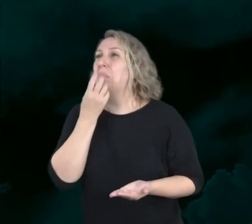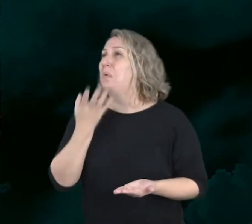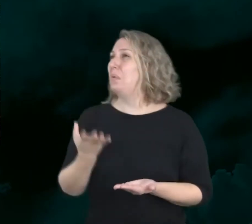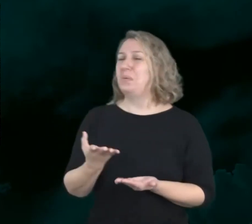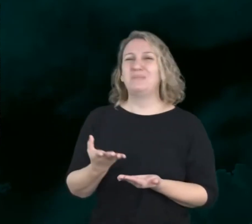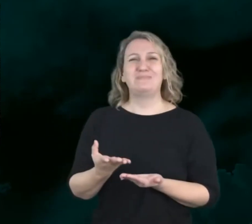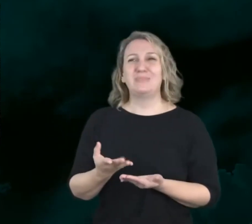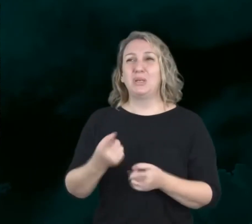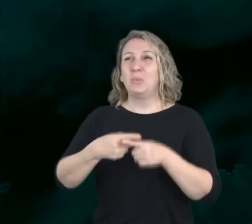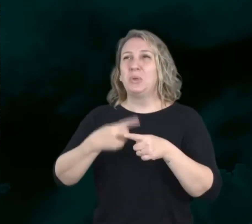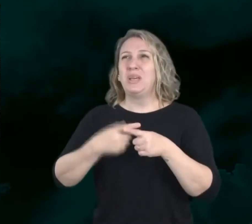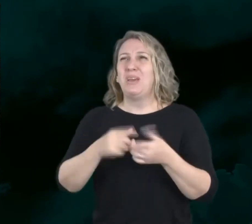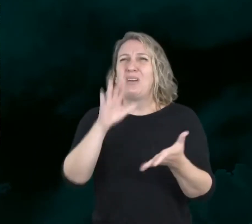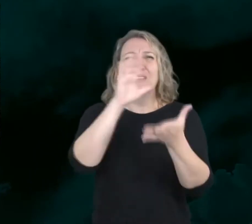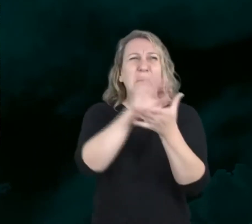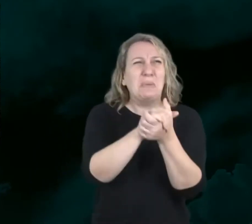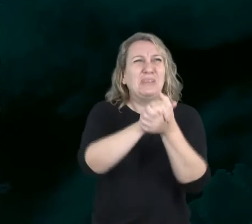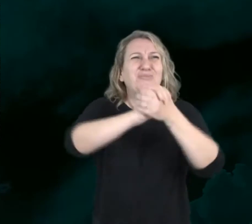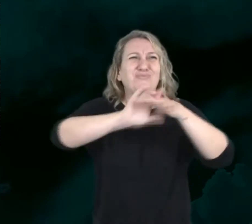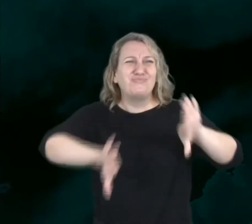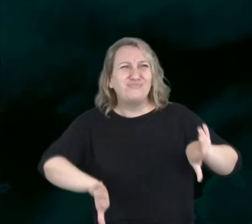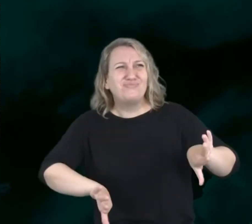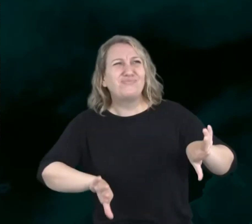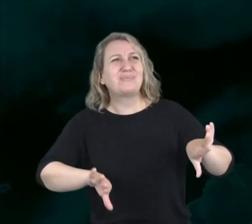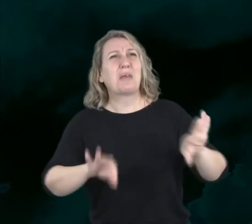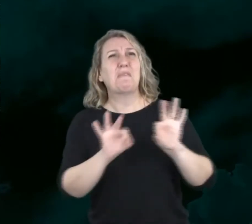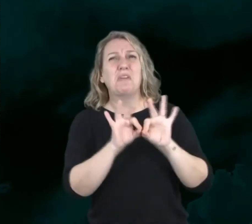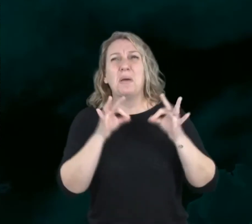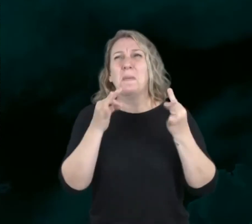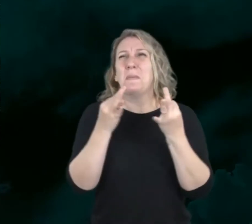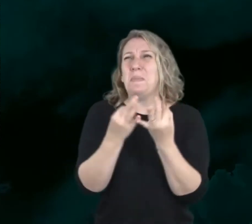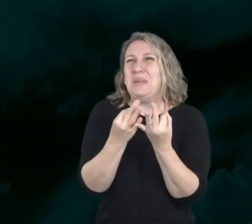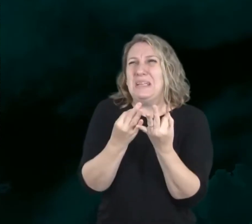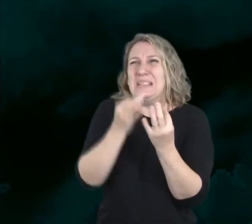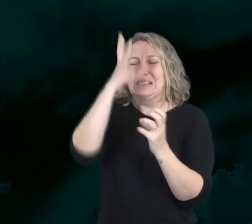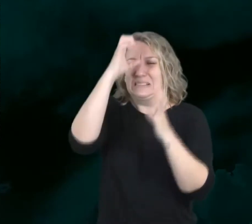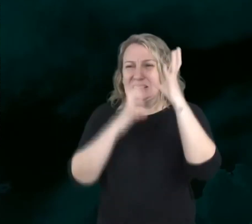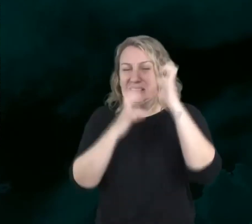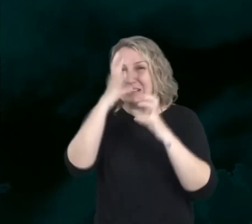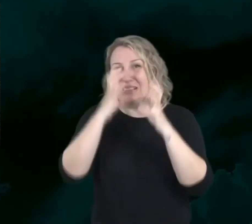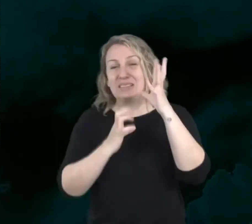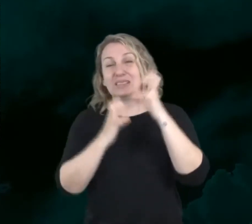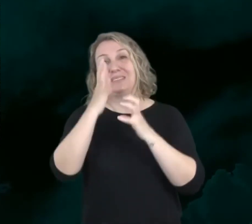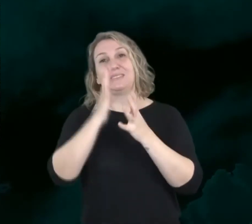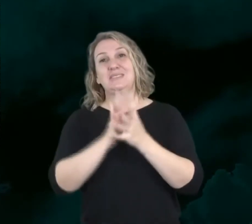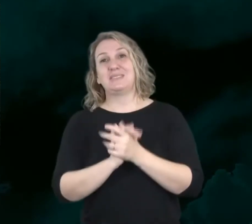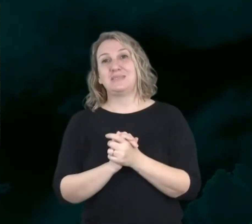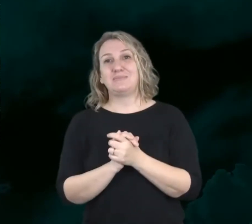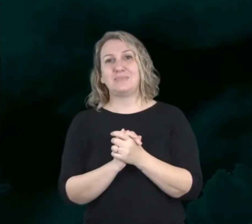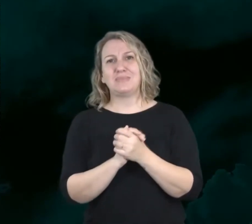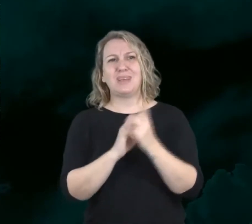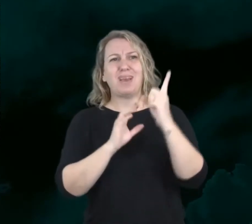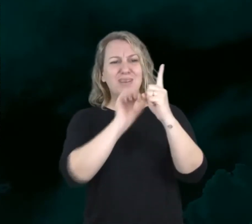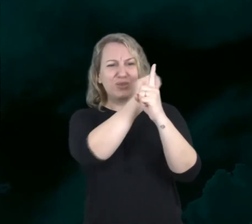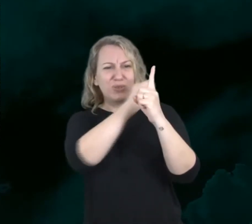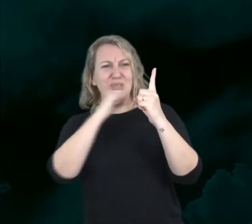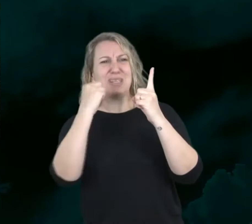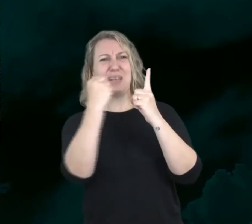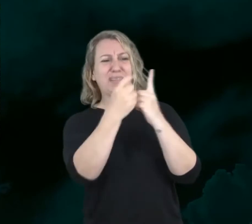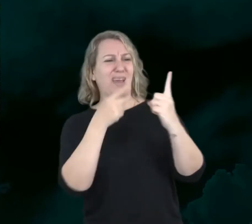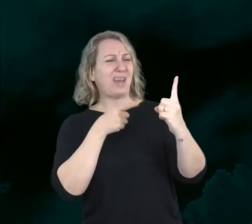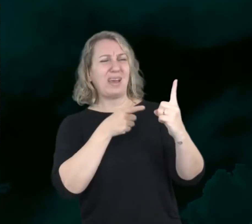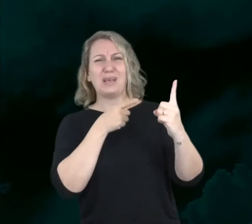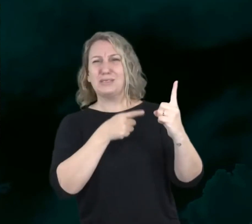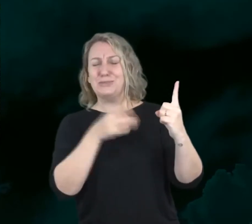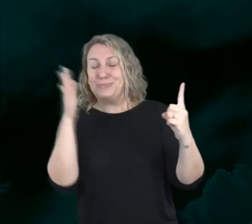em colapso, a sua família entrou em colapso, não é isso? Toda a sociedade humana, na verdade, está entrando em colapso.